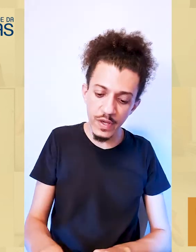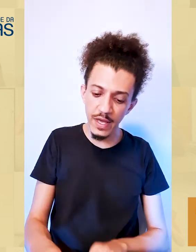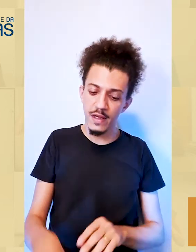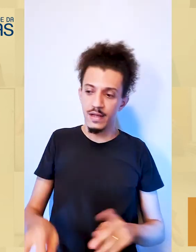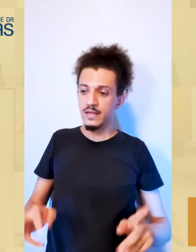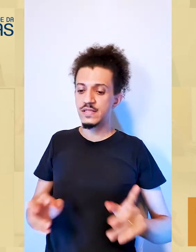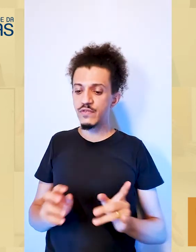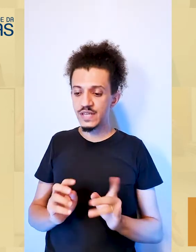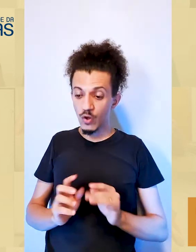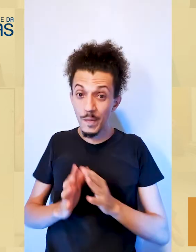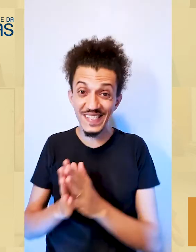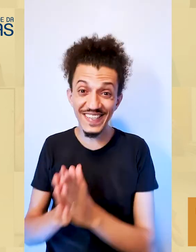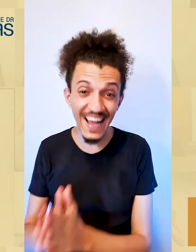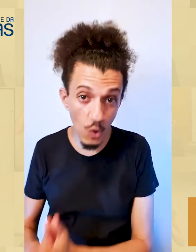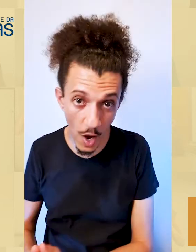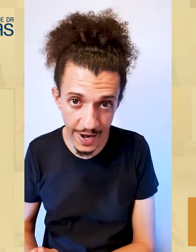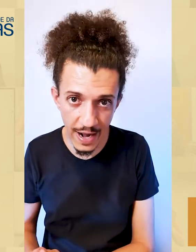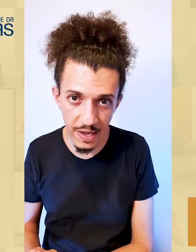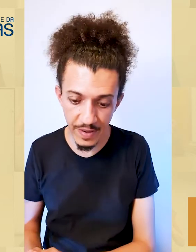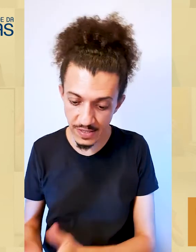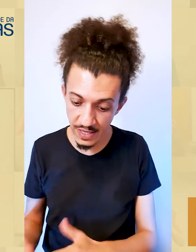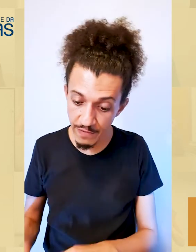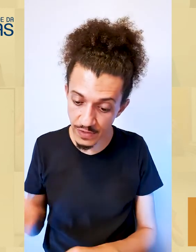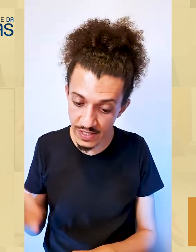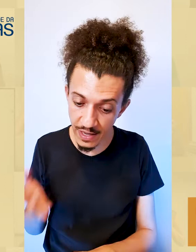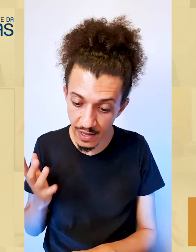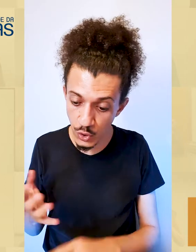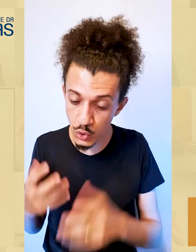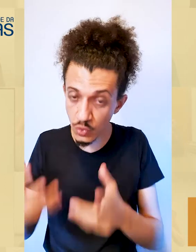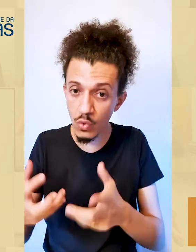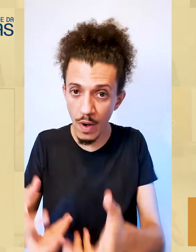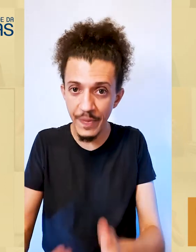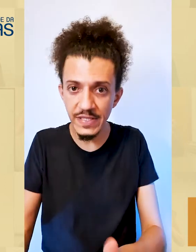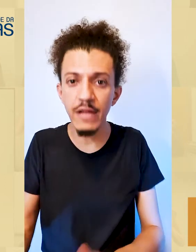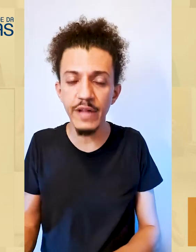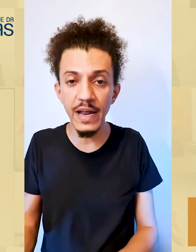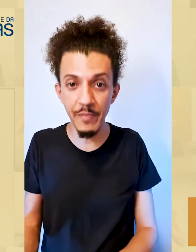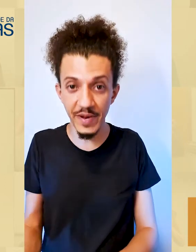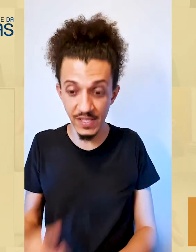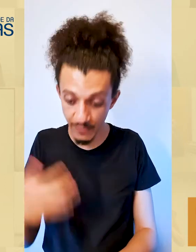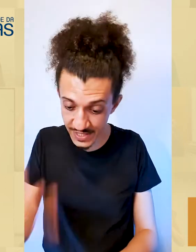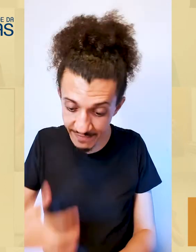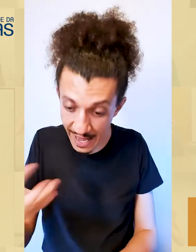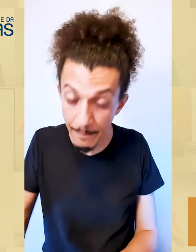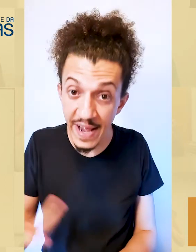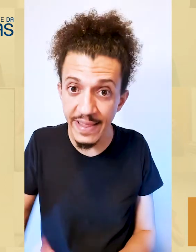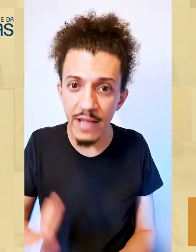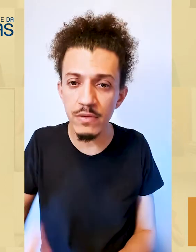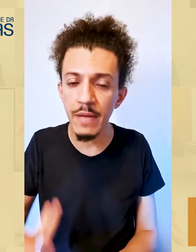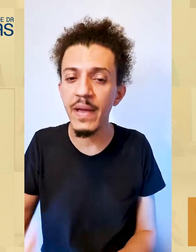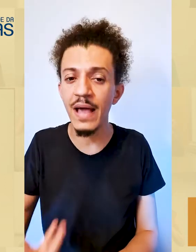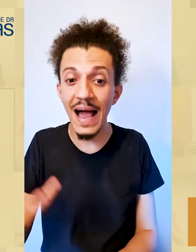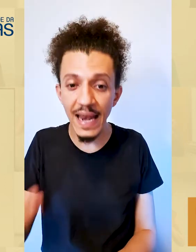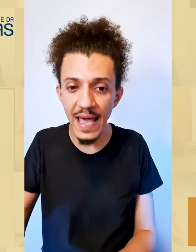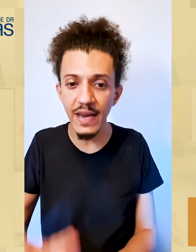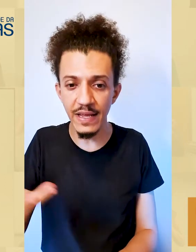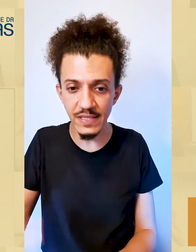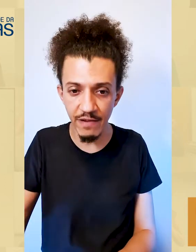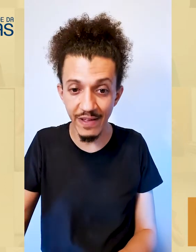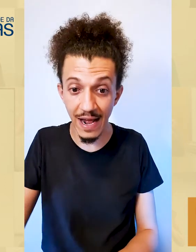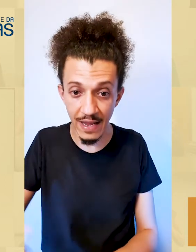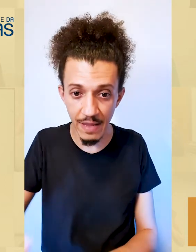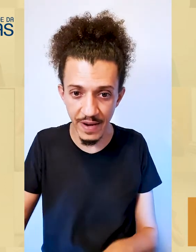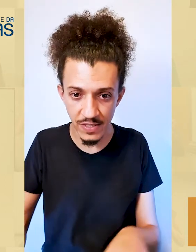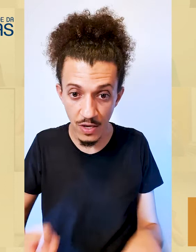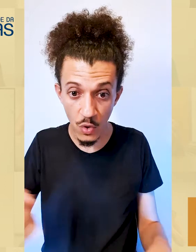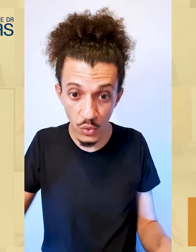com que, se você está começando agora na Libras e você, junto com o aprendizado da Libras, você vai aprendendo também a ler e